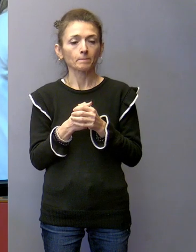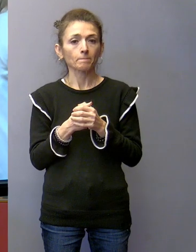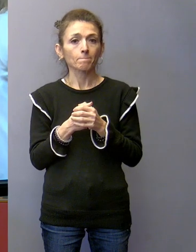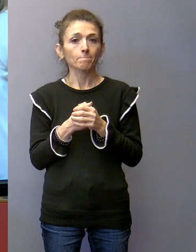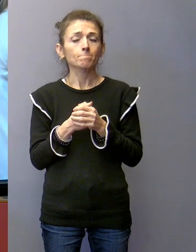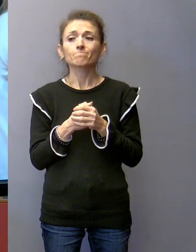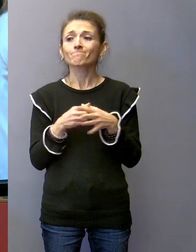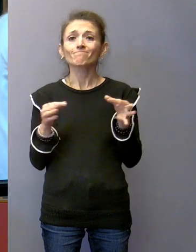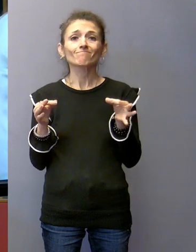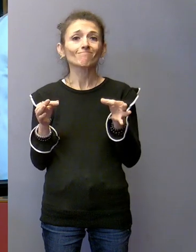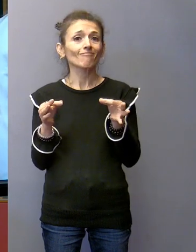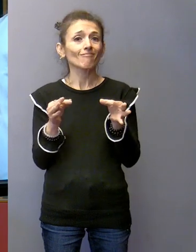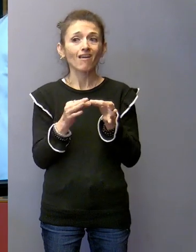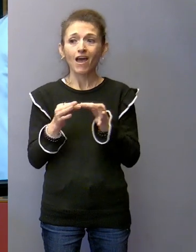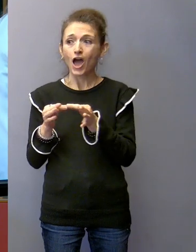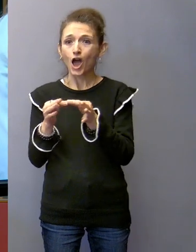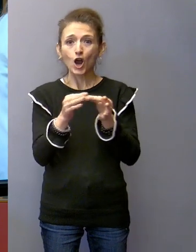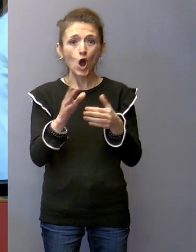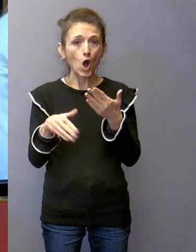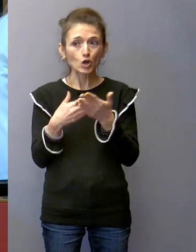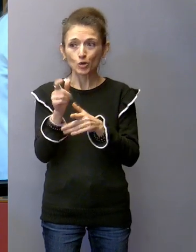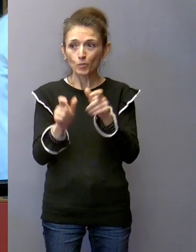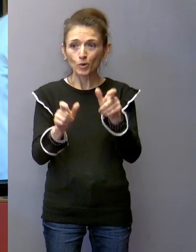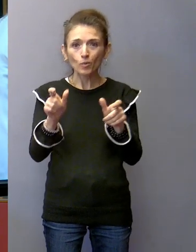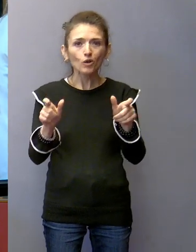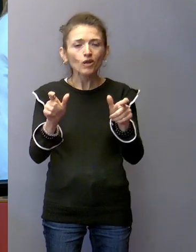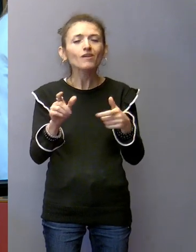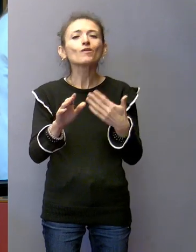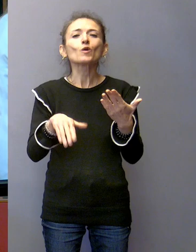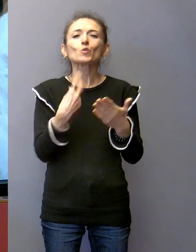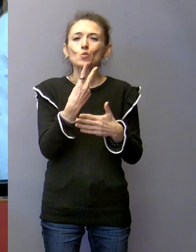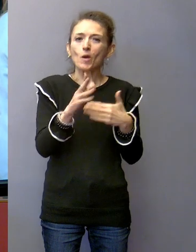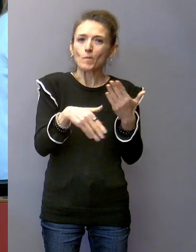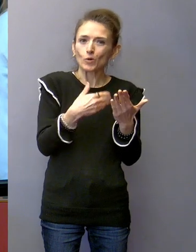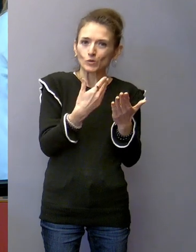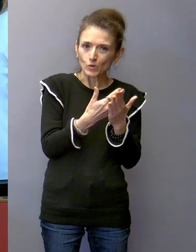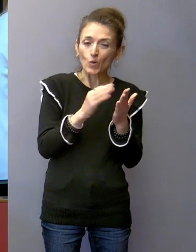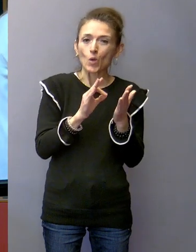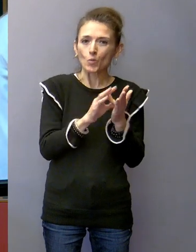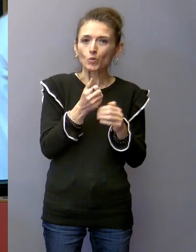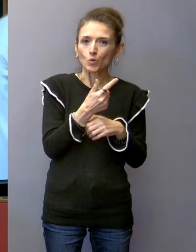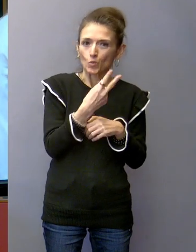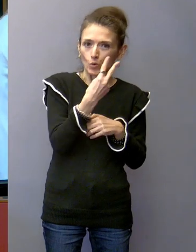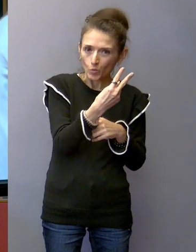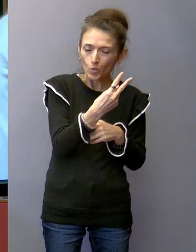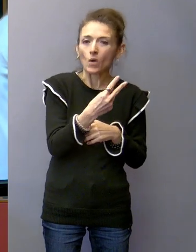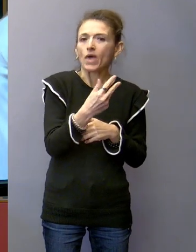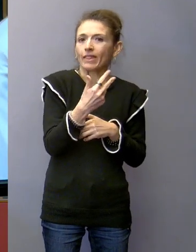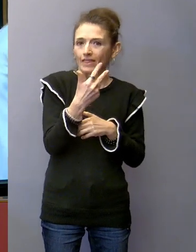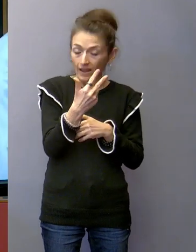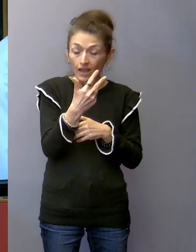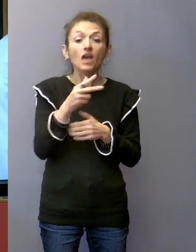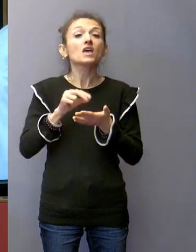in accordo con i proponenti le due emozioni al Punto numero due punto numero 3